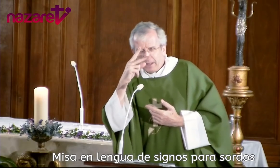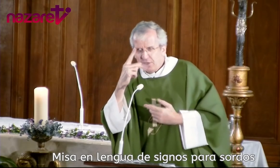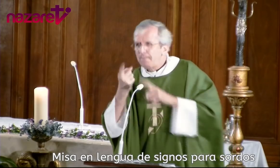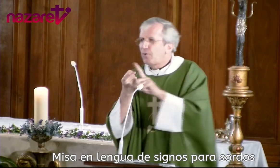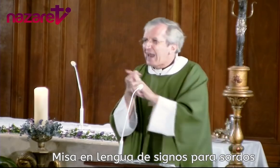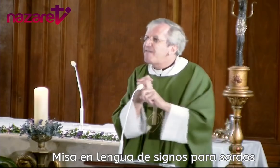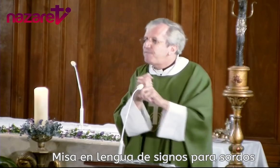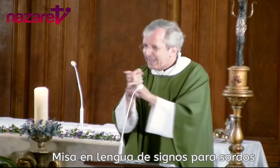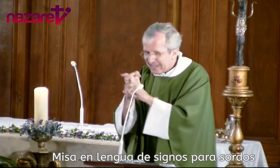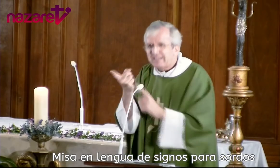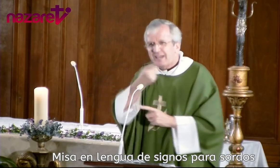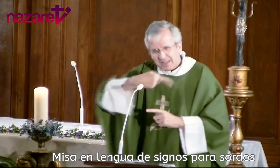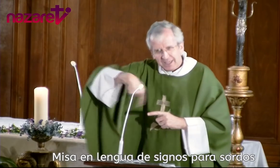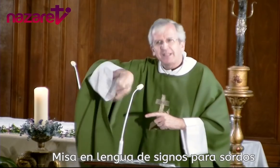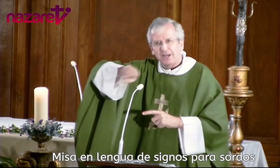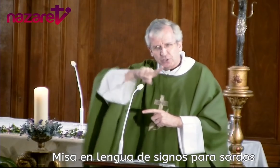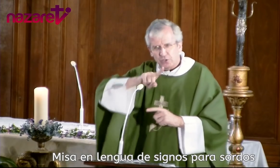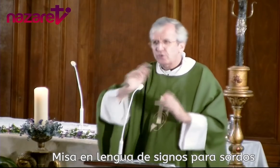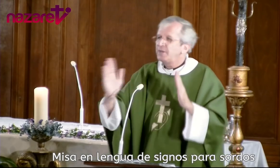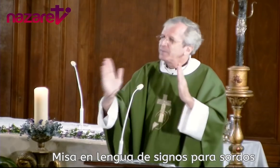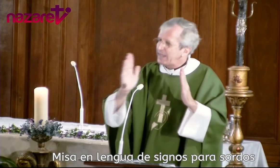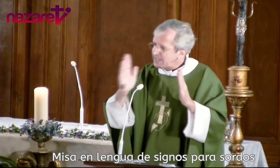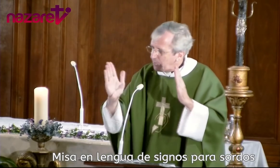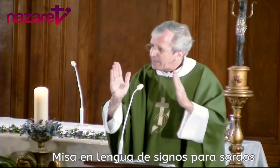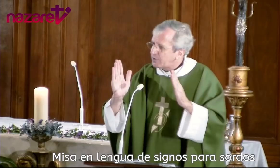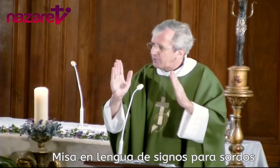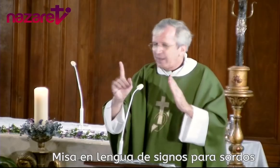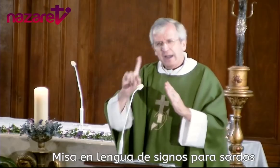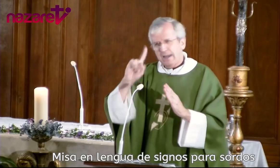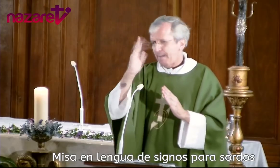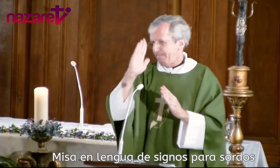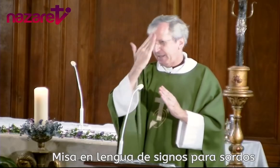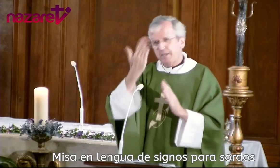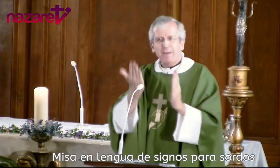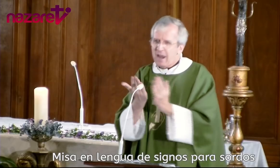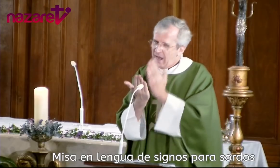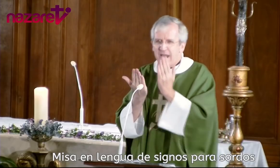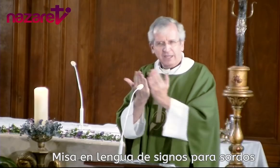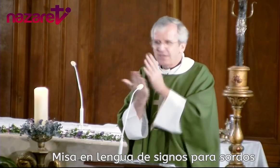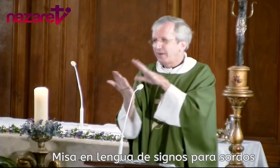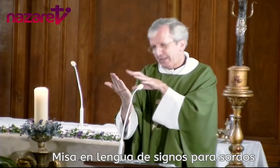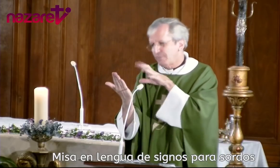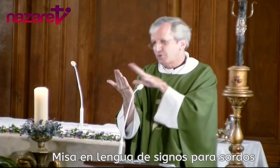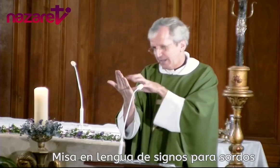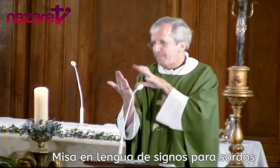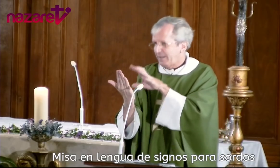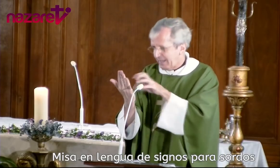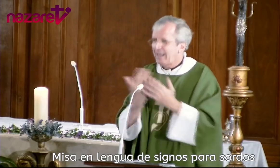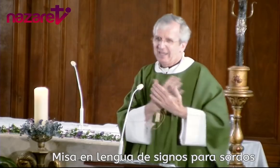preocupación por la fraternidad entre nosotros, ese momento, la principal lección que tenemos que aprender es